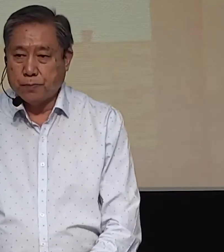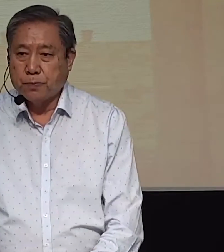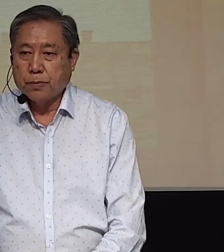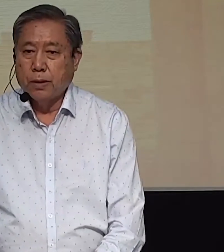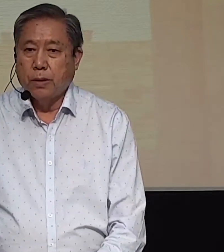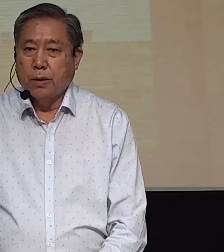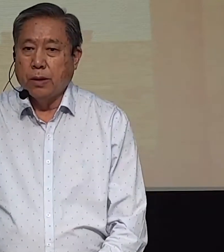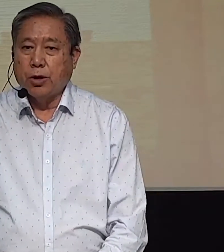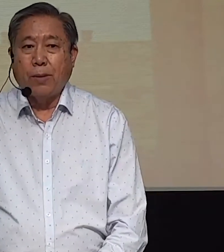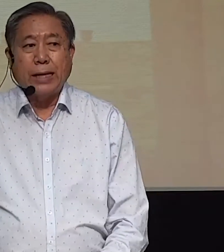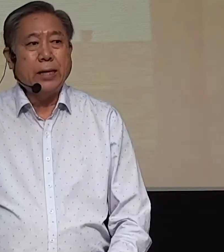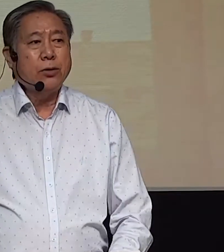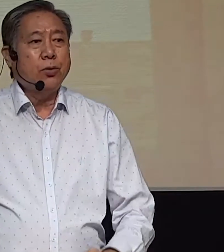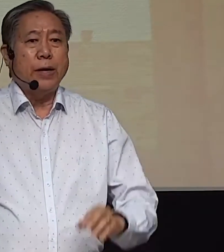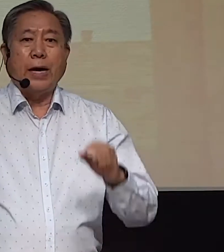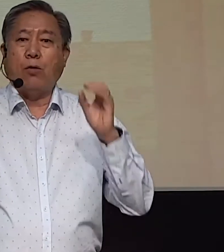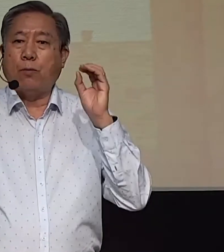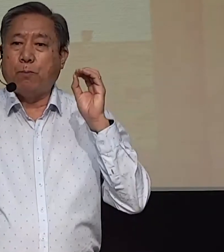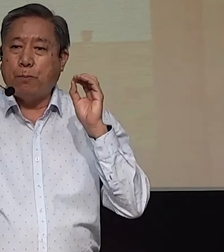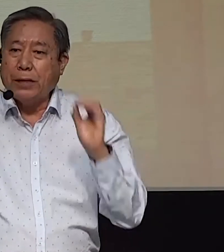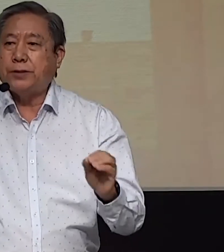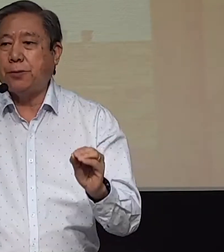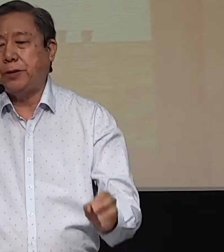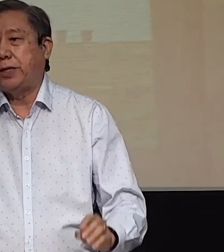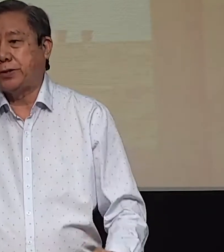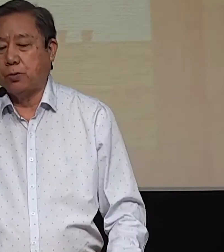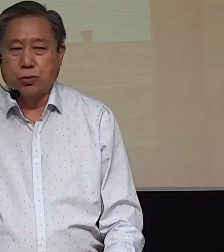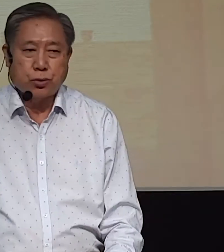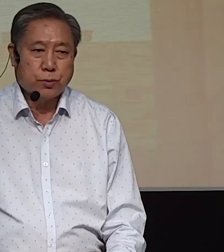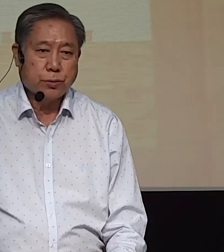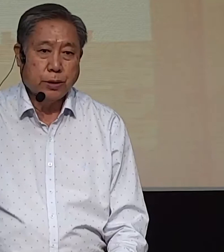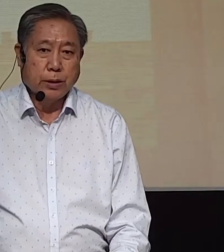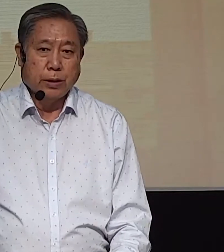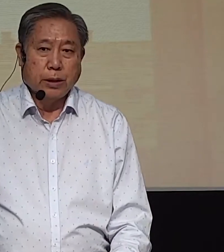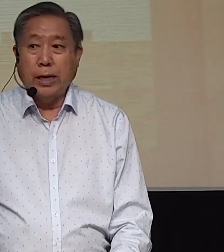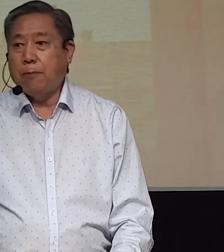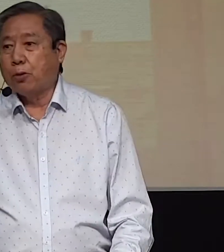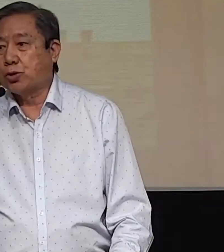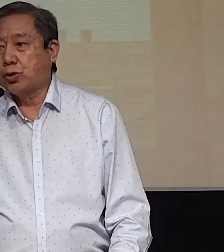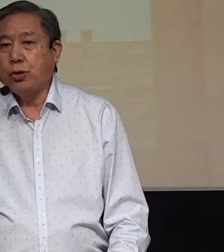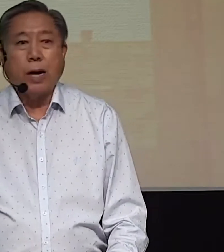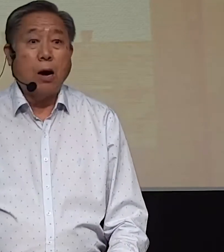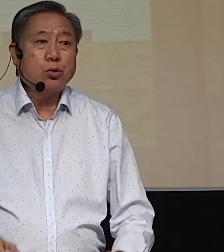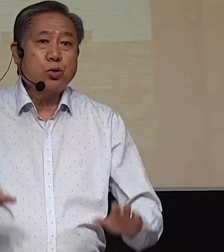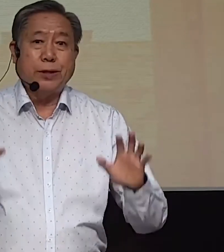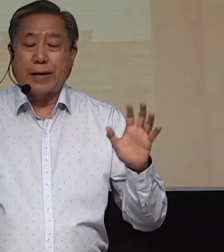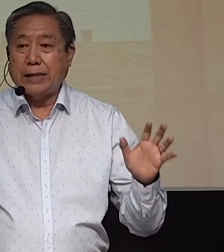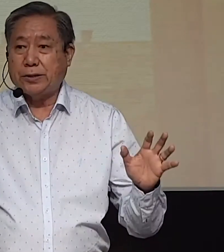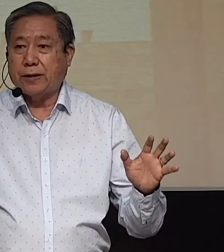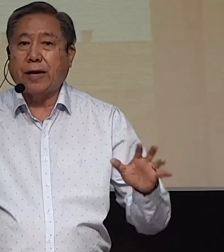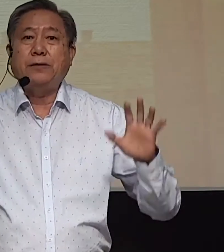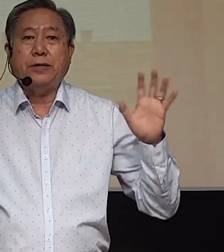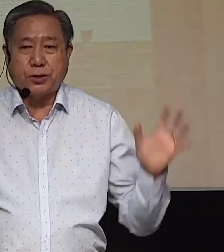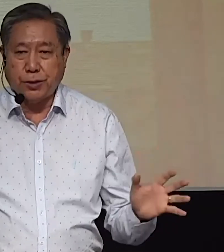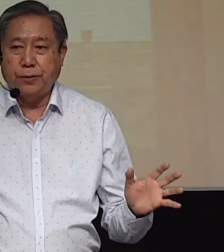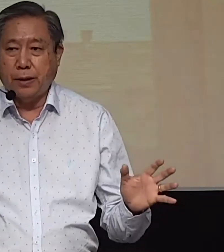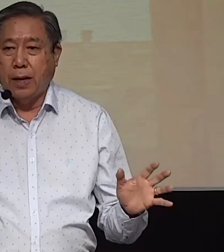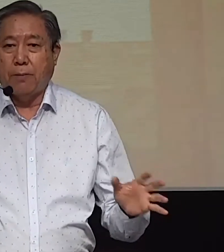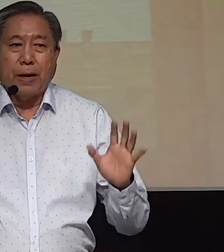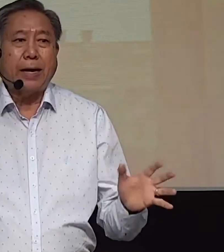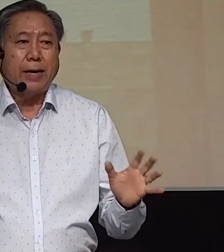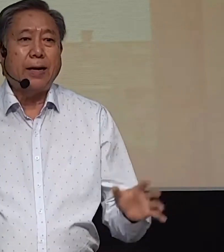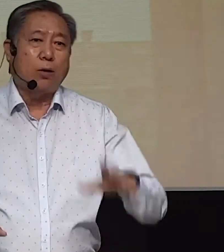maligno. E que o maligno é o príncipe desse mundo. Ele possui uma autoridade